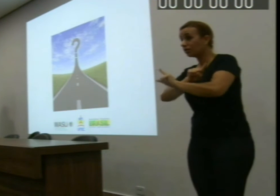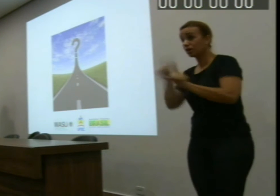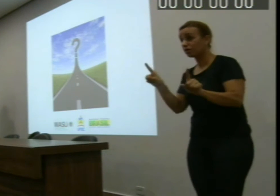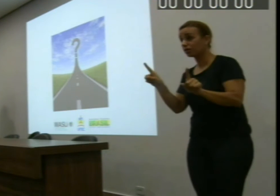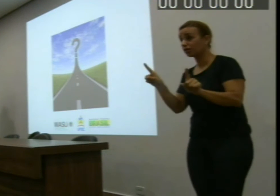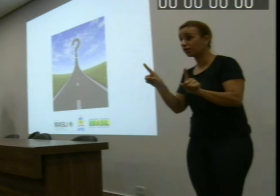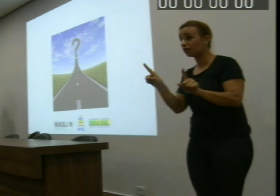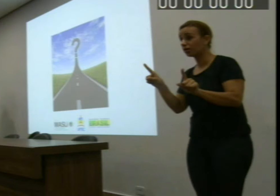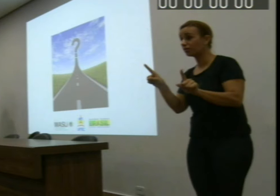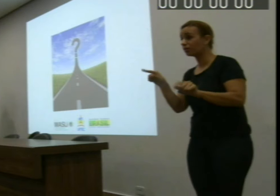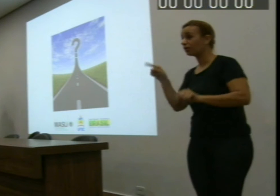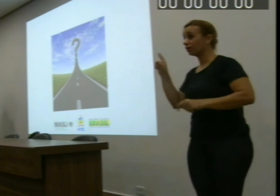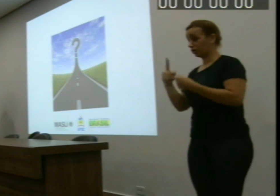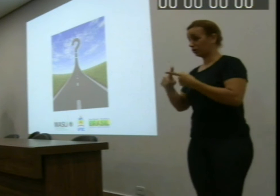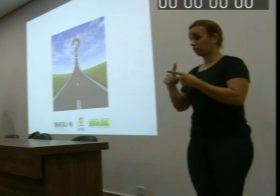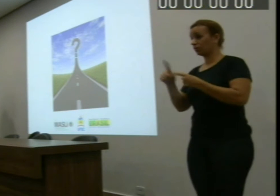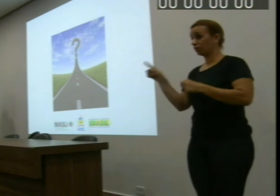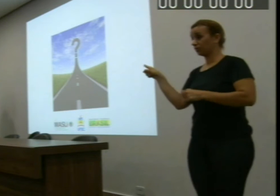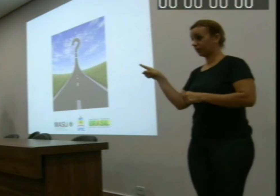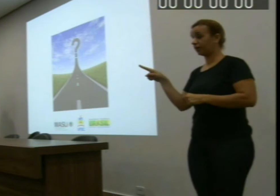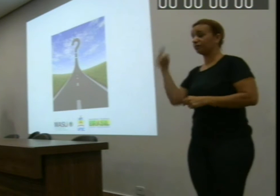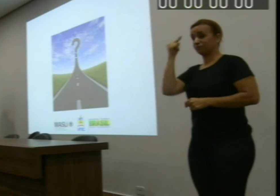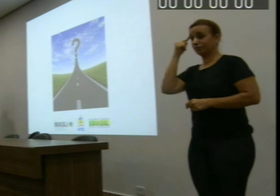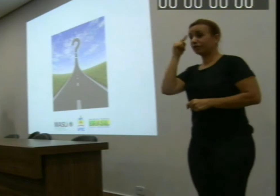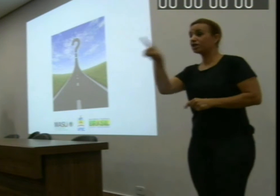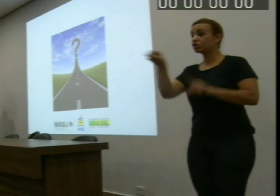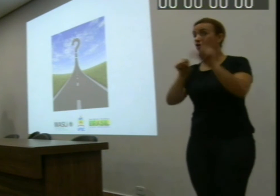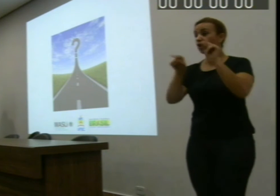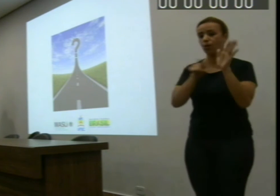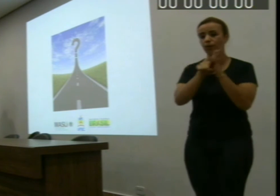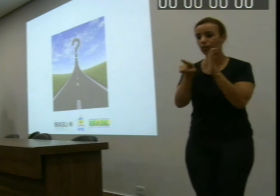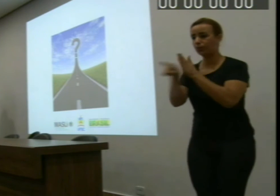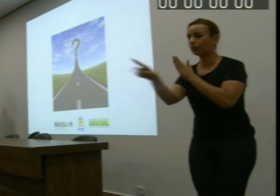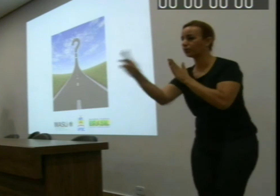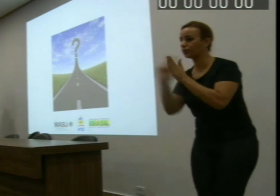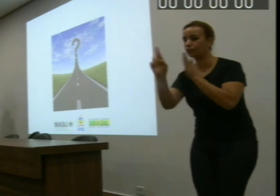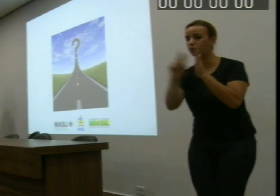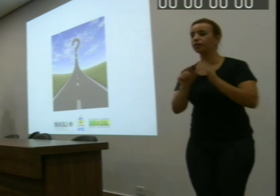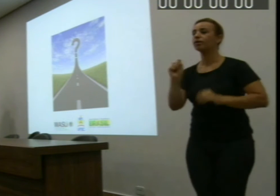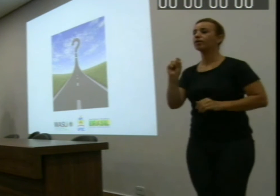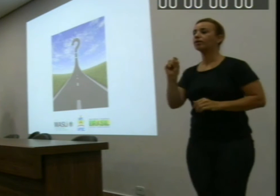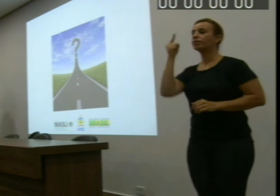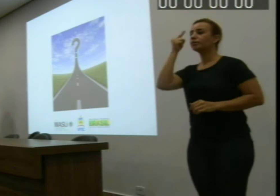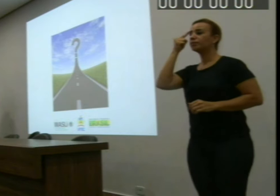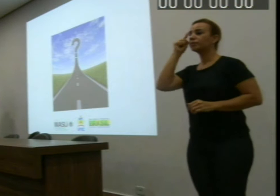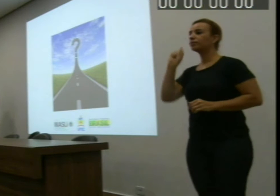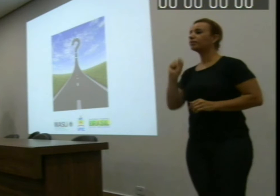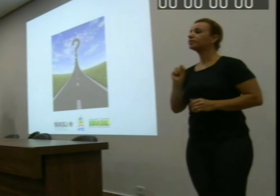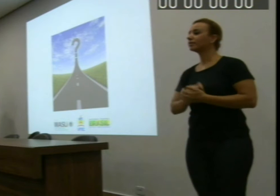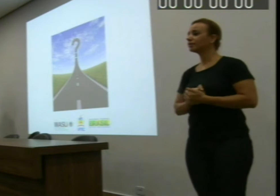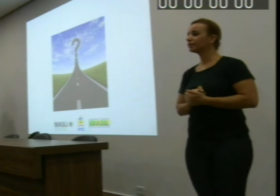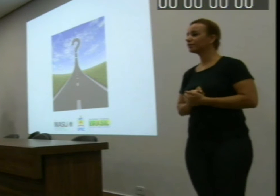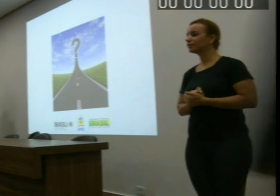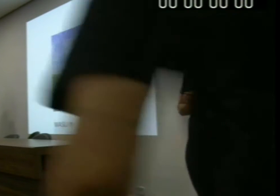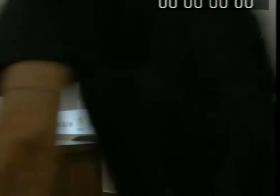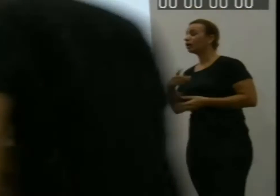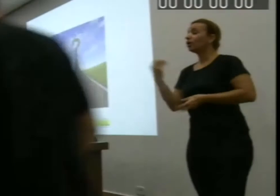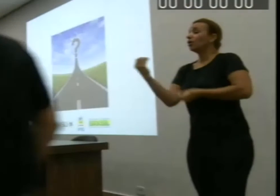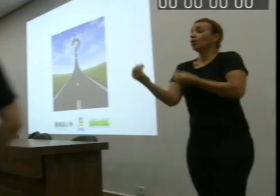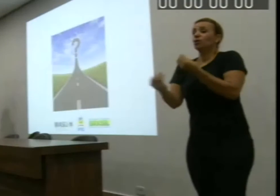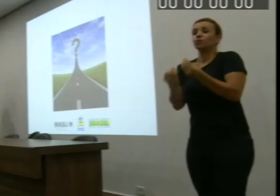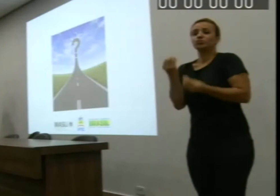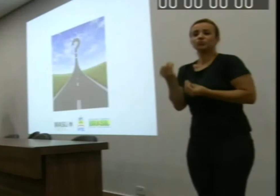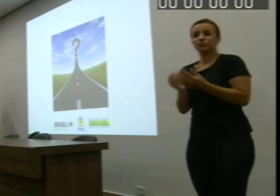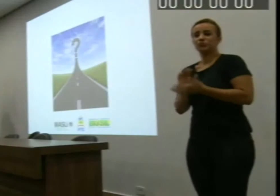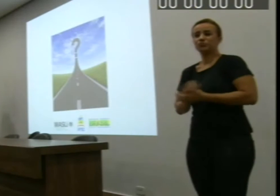selecionar algumas questões que a gente precisa pensar que a gente precisa refletir mas poem existir muitas outras né como fazer isso